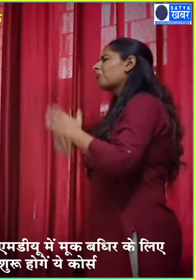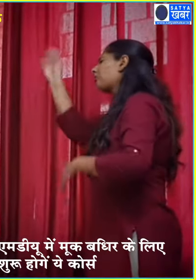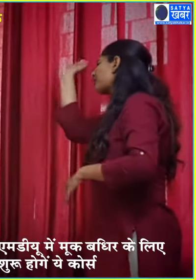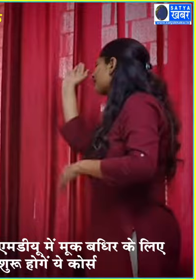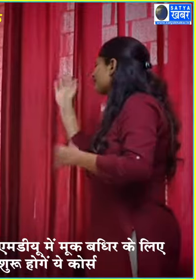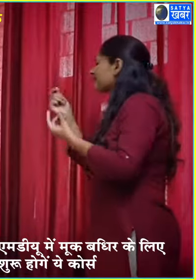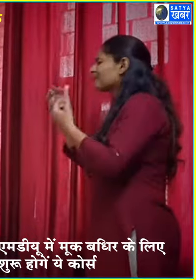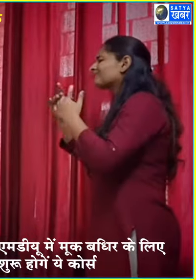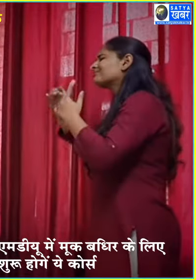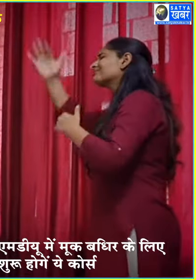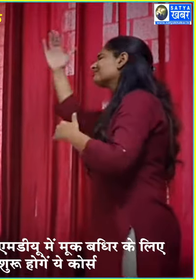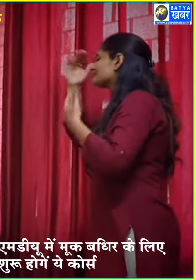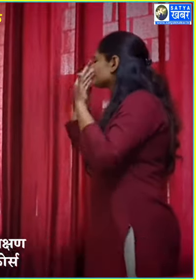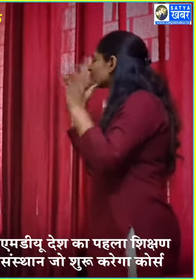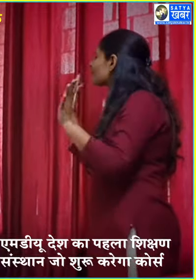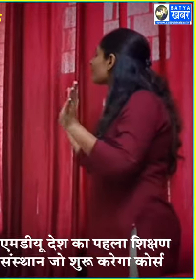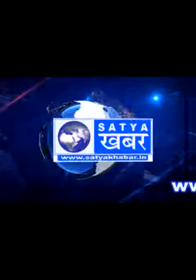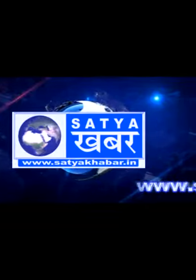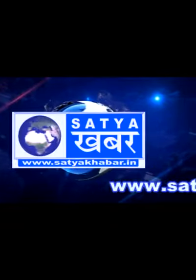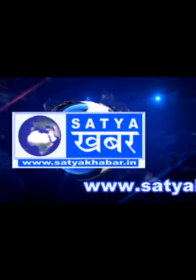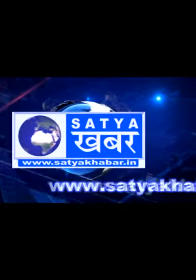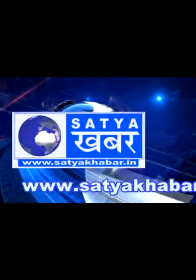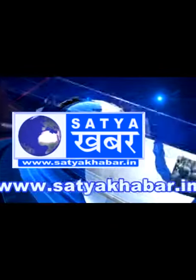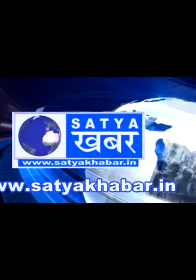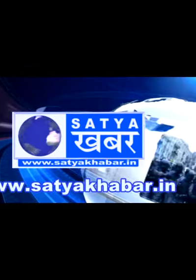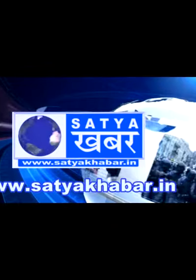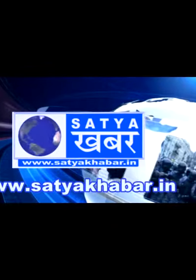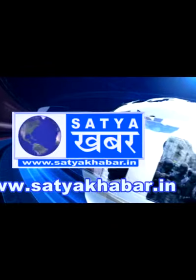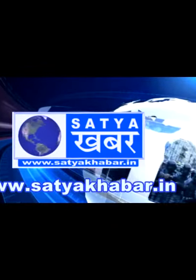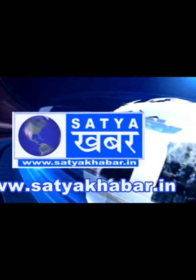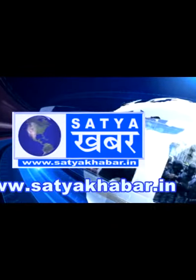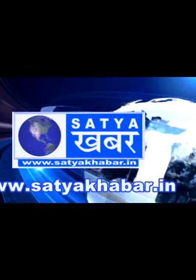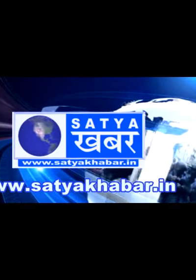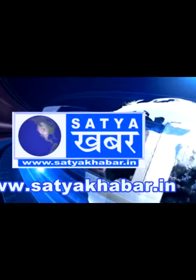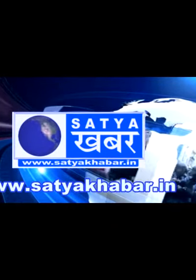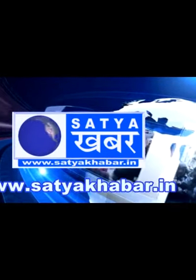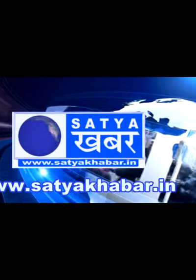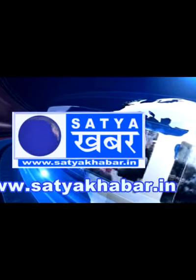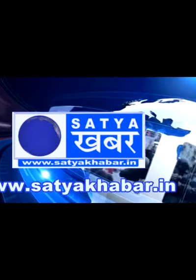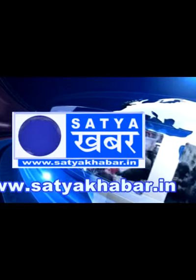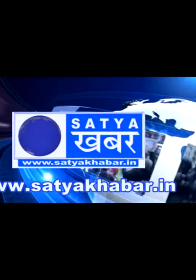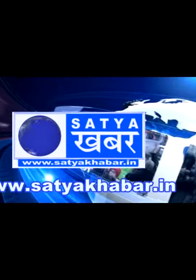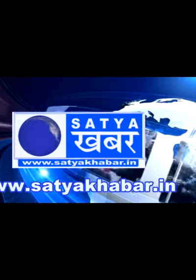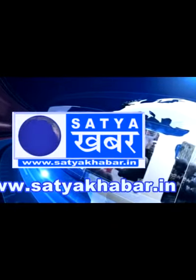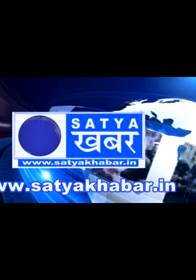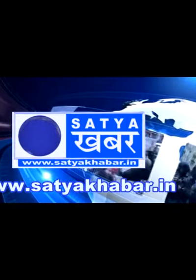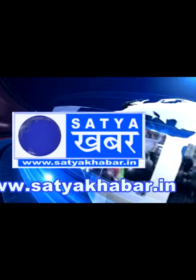दिनेश कौशिक की रिपोर्ट। सत्य सटीक बेबाक